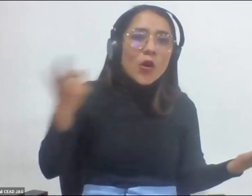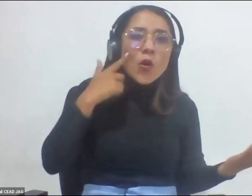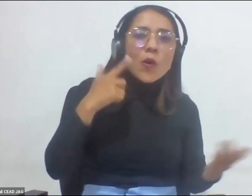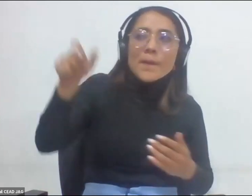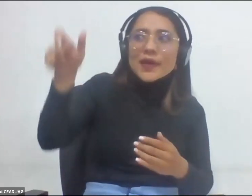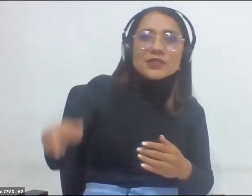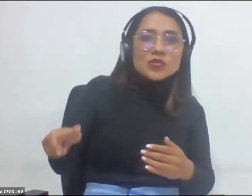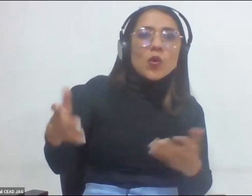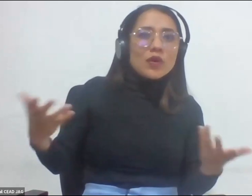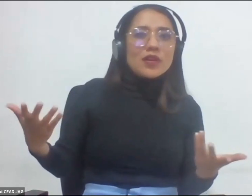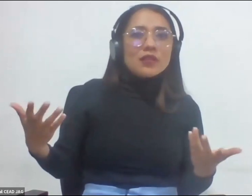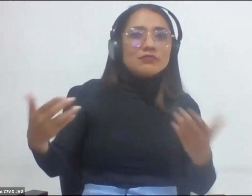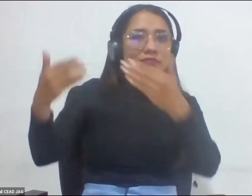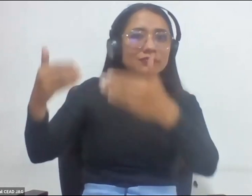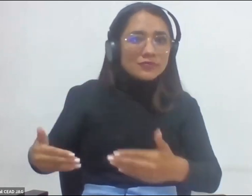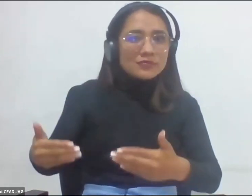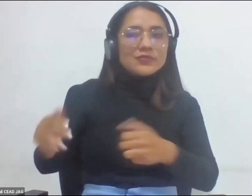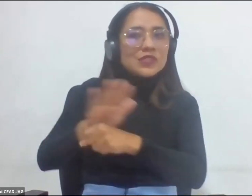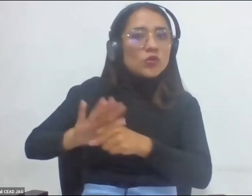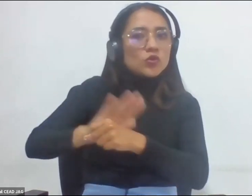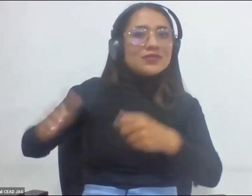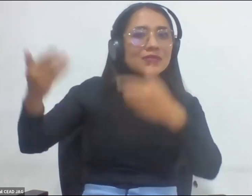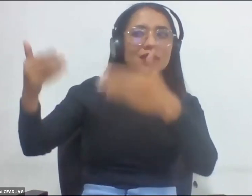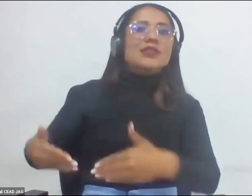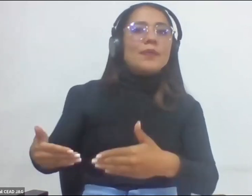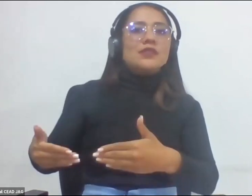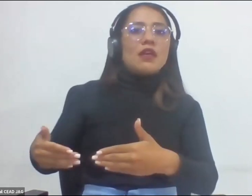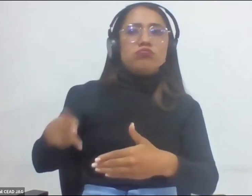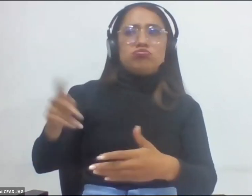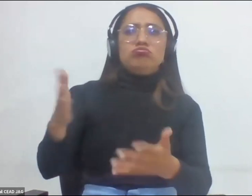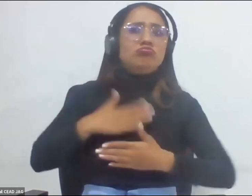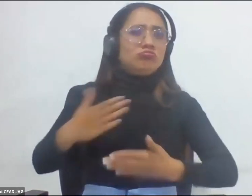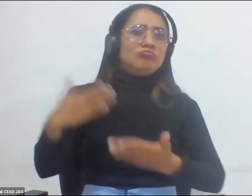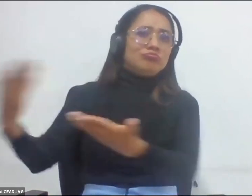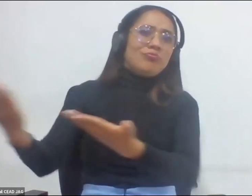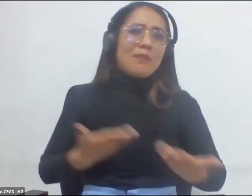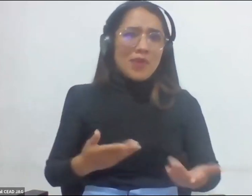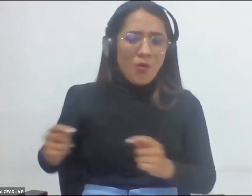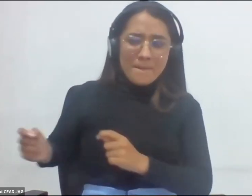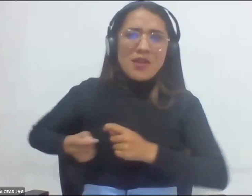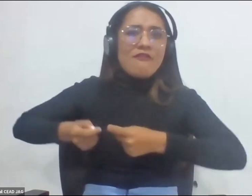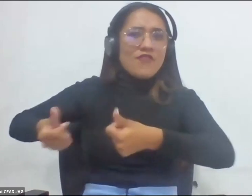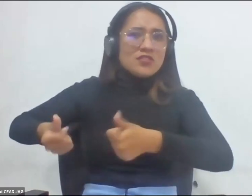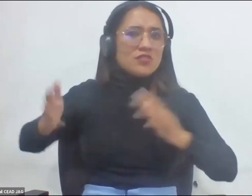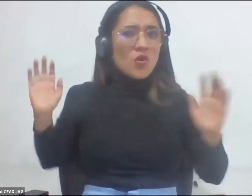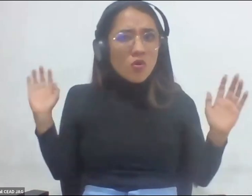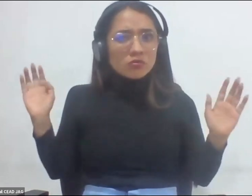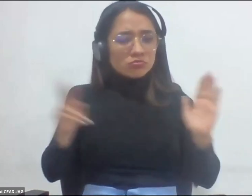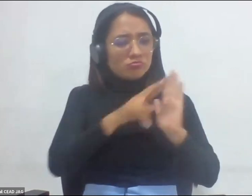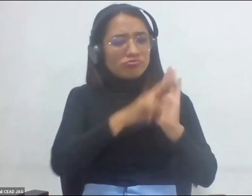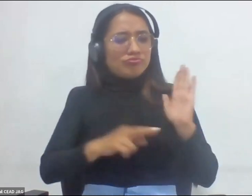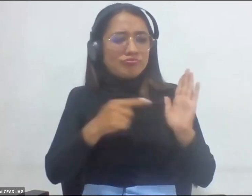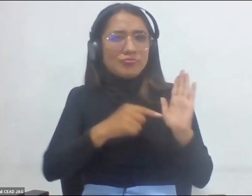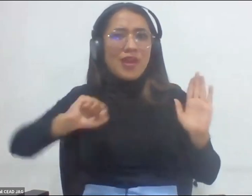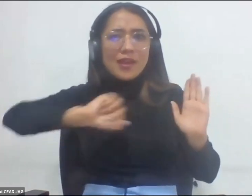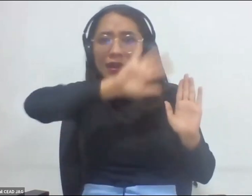condición inclusive con una situación de discapacidad puede acceder al beneficio el reglamento operativo es muy claro Y